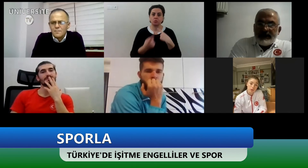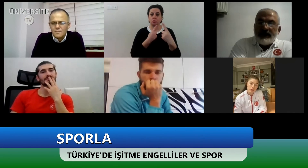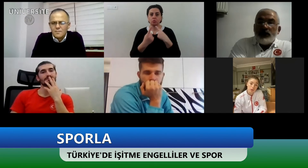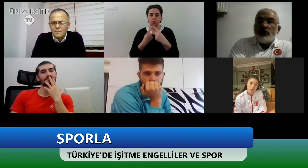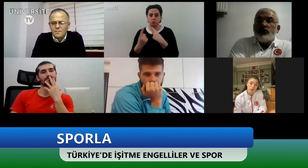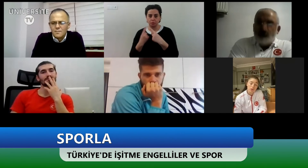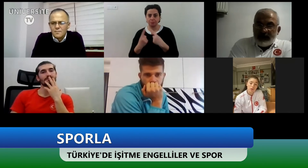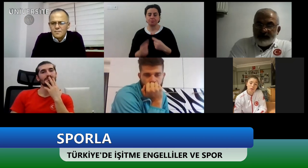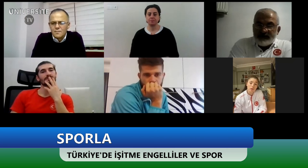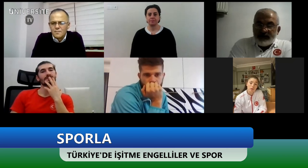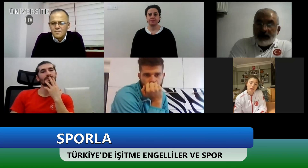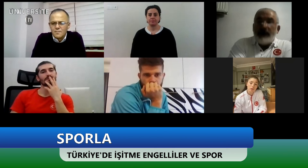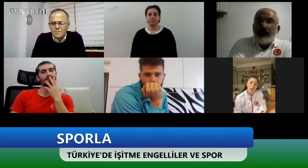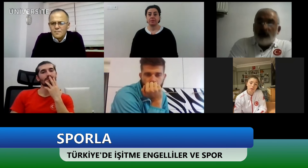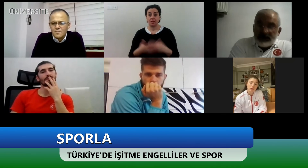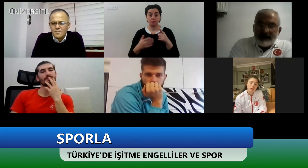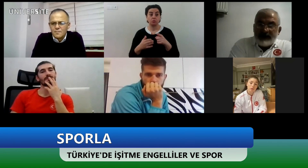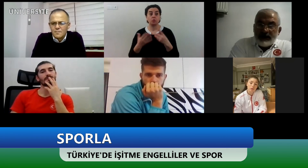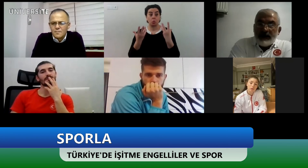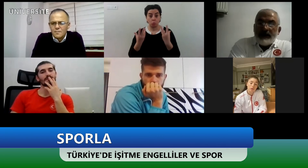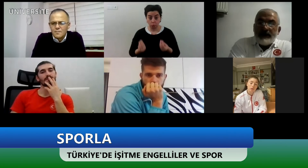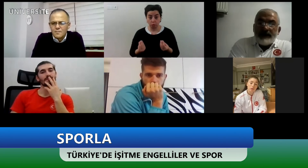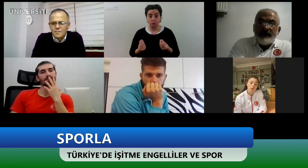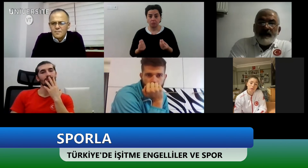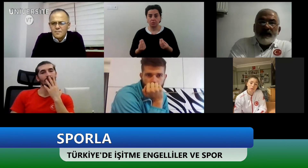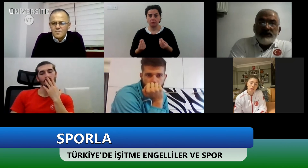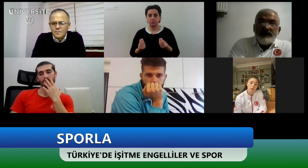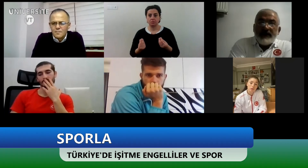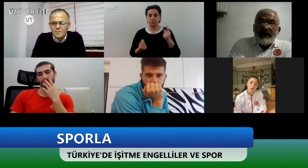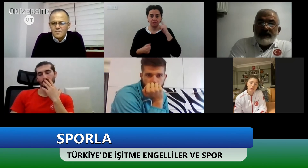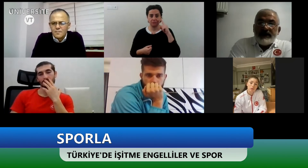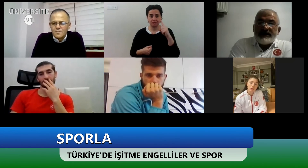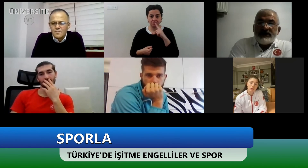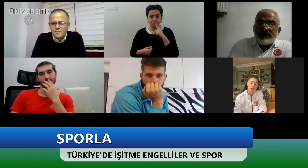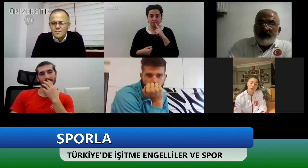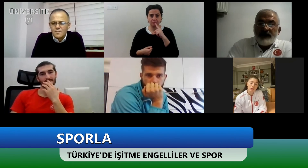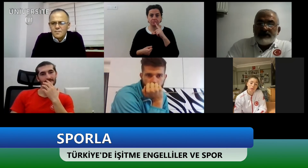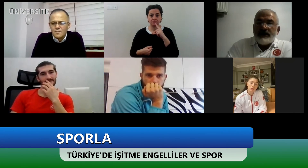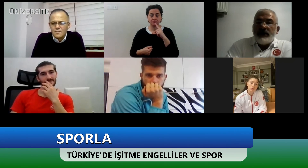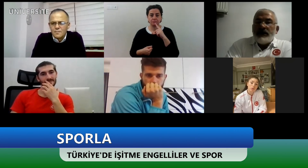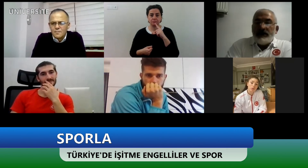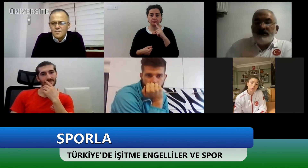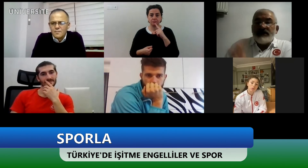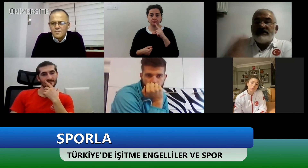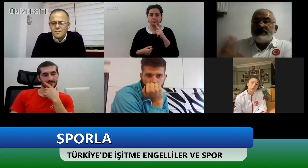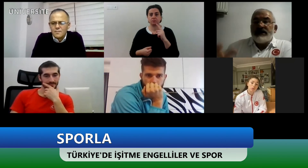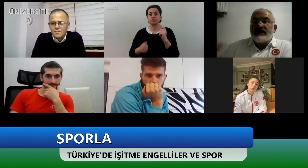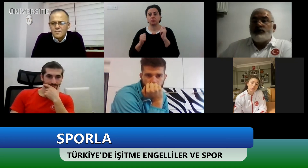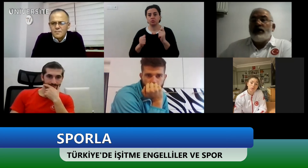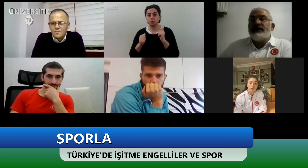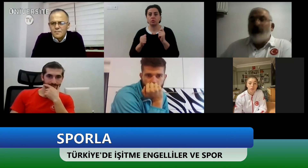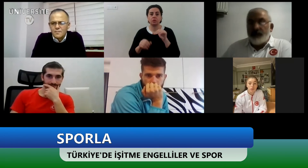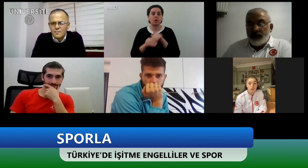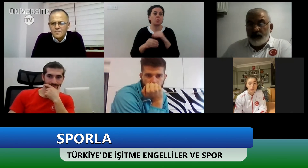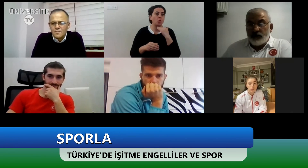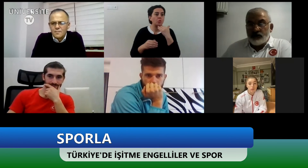Belediyesi'yle görüşmelerimiz var. Eğer bunu aşarsak inanın işitme engellilerde işte bazen imkansızlıklardan